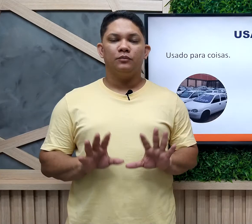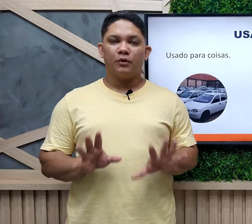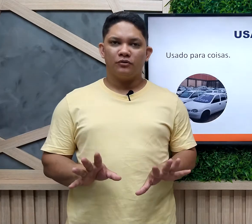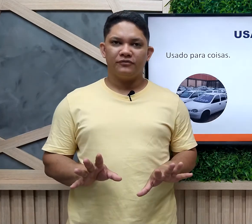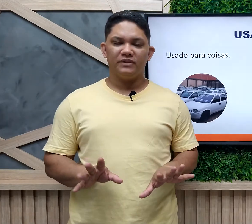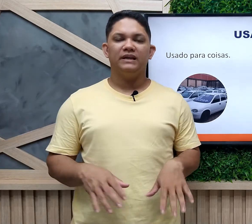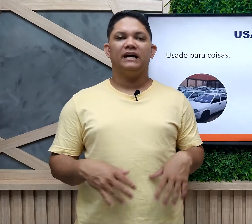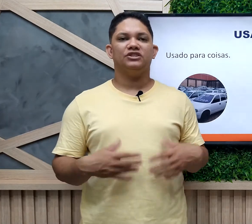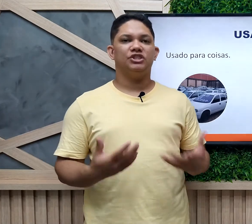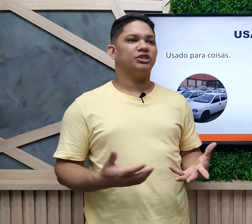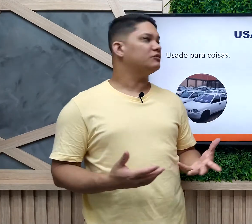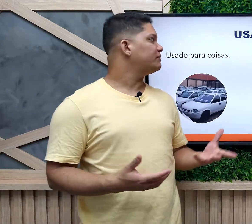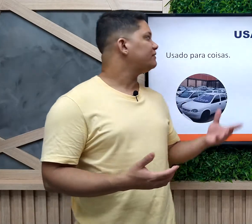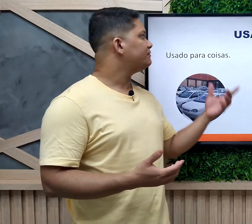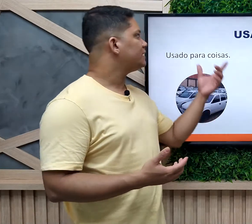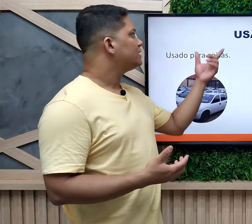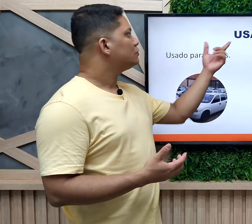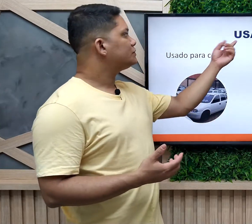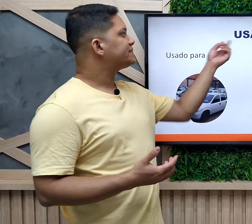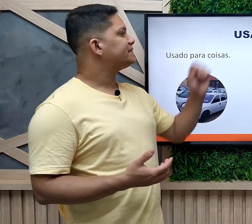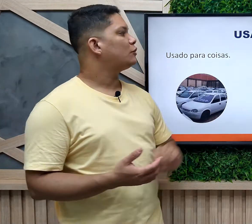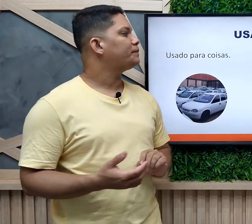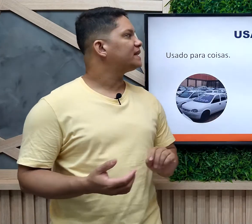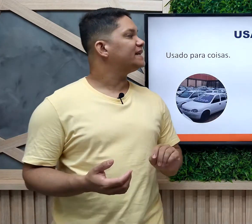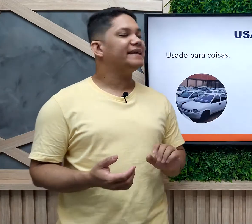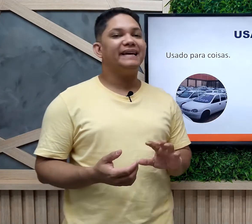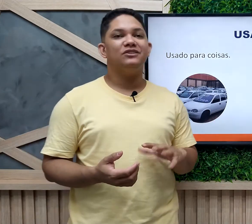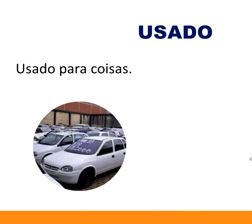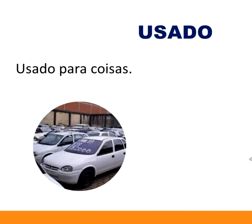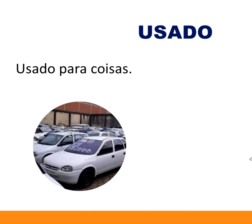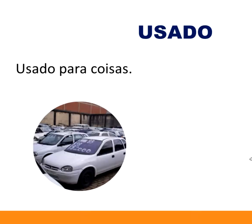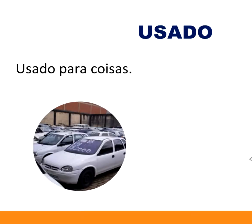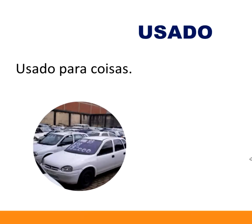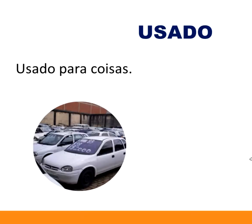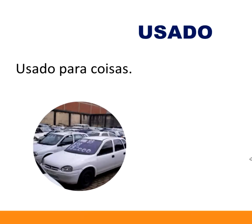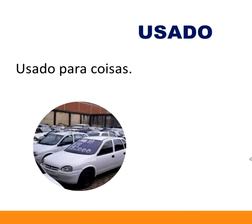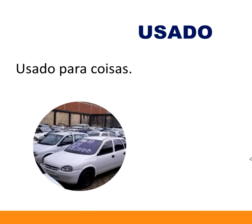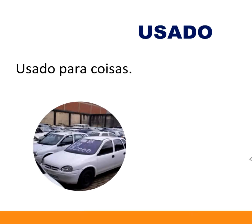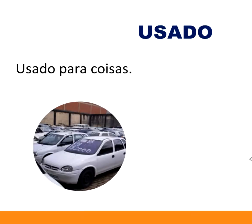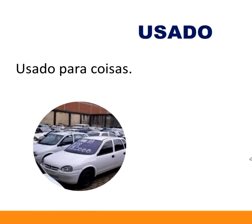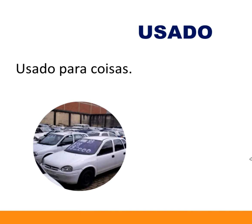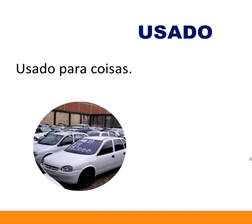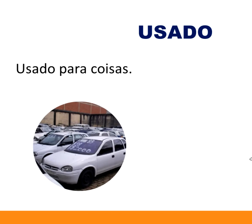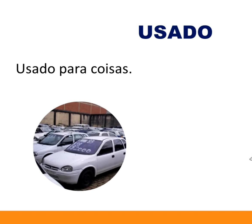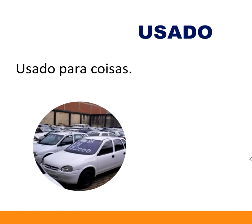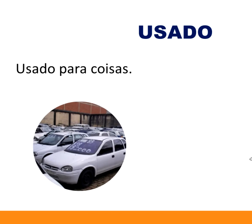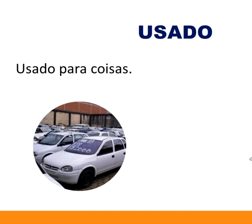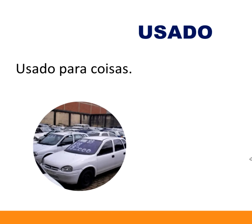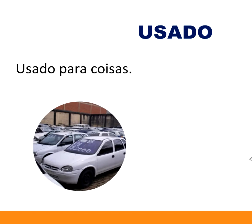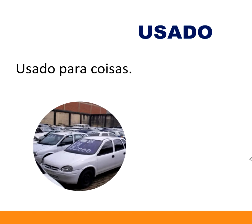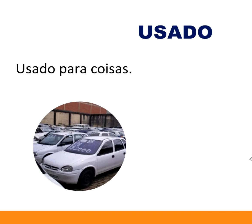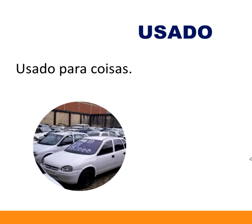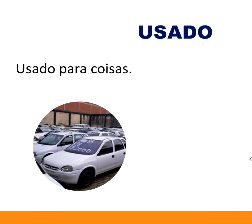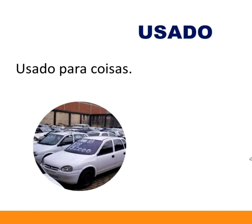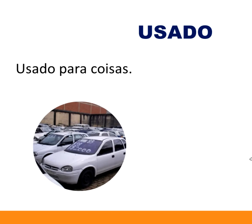Por fim, a gente então vai ver o sinal para a ideia de usado ou de usada. Este sinal é